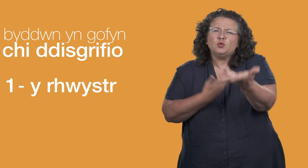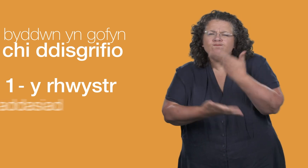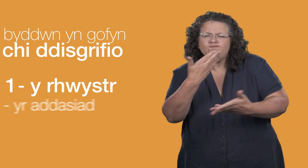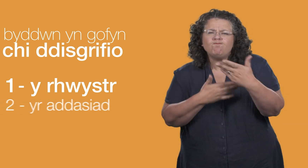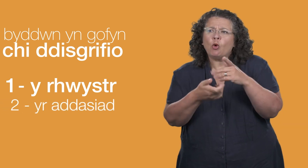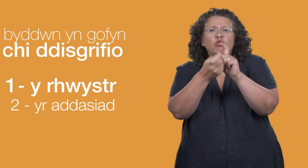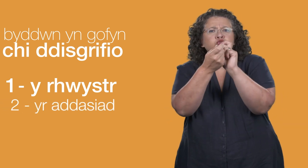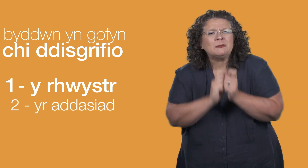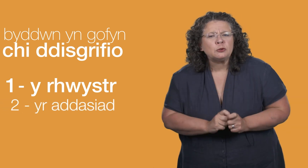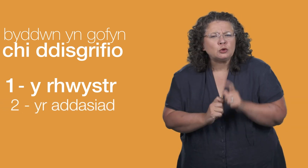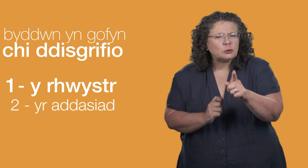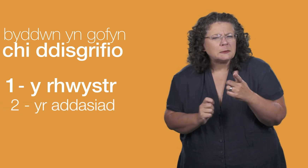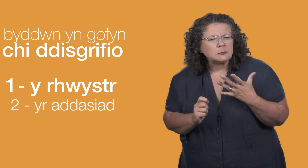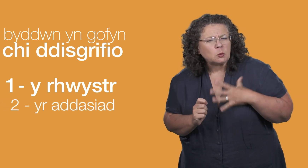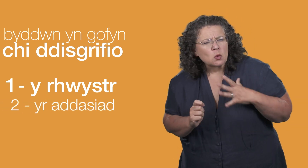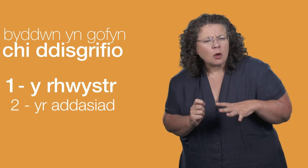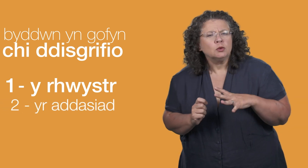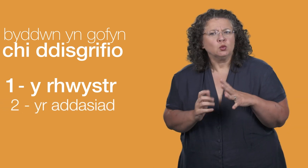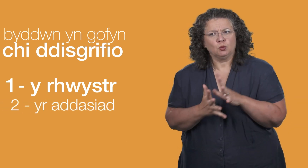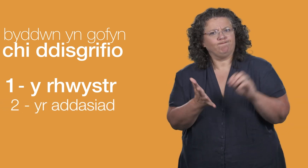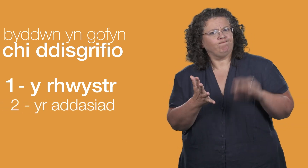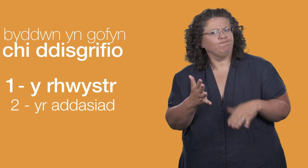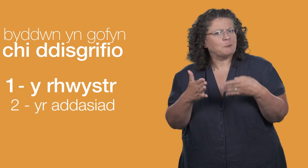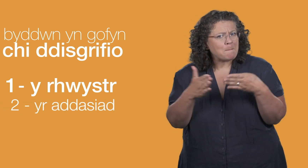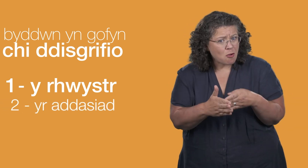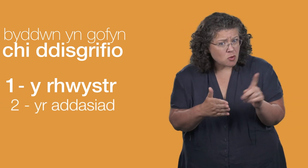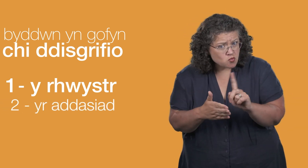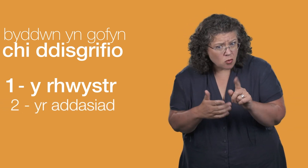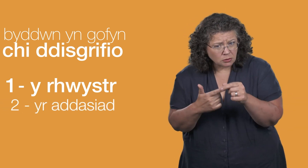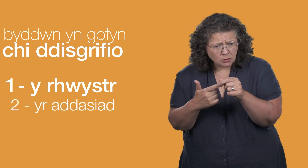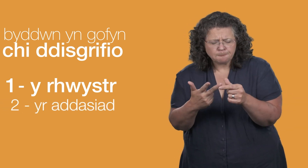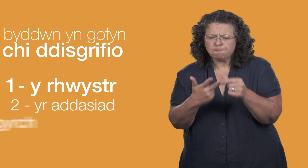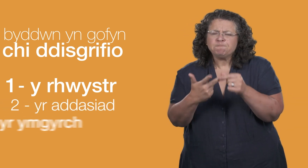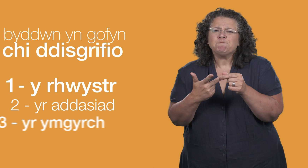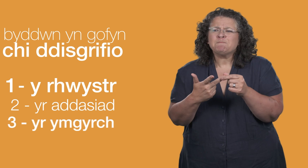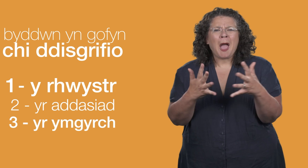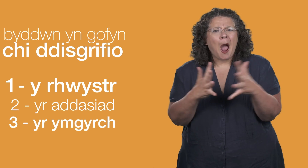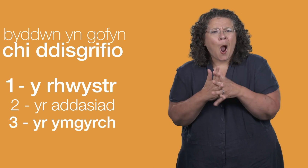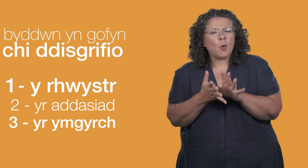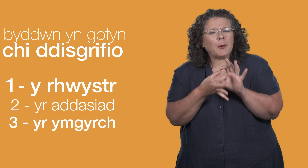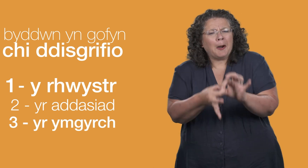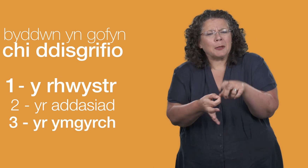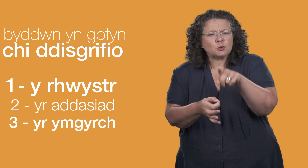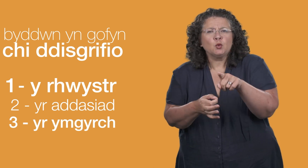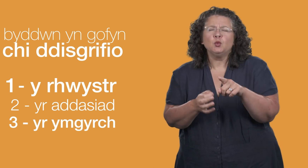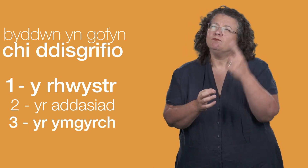yr addasiad rhesymol sydd ei angen arnoch i oresgyn y rhwystyr hwnnw, a sut mae'r rhain yn ymwneud